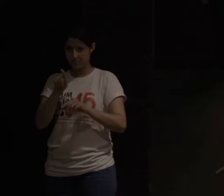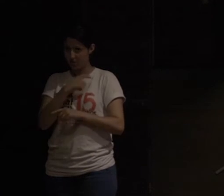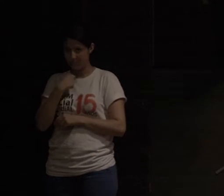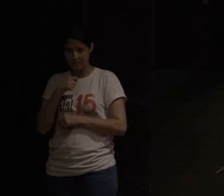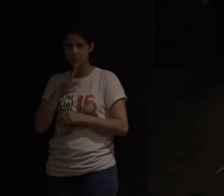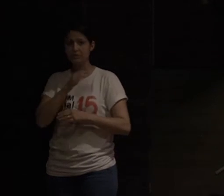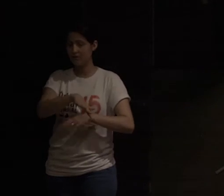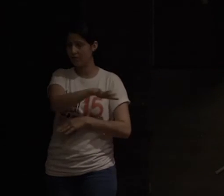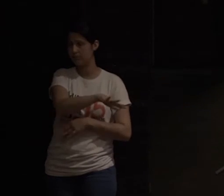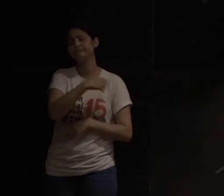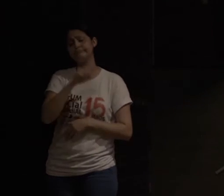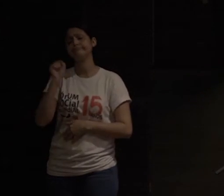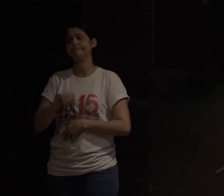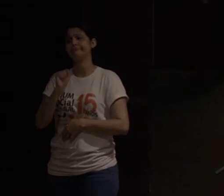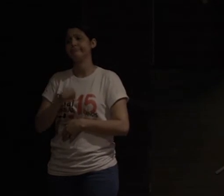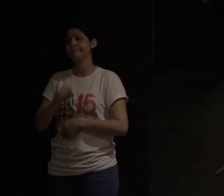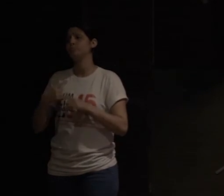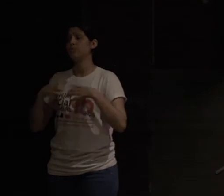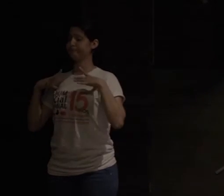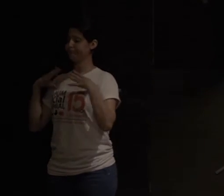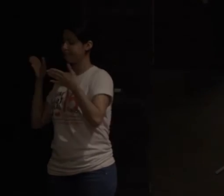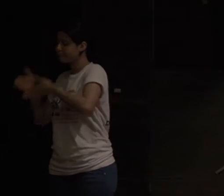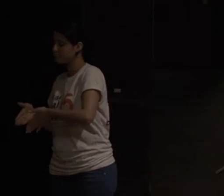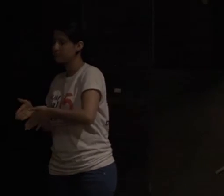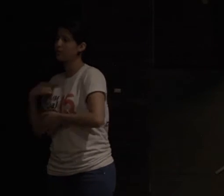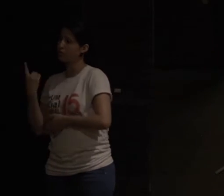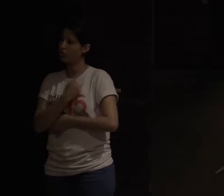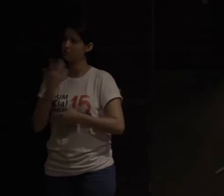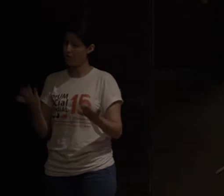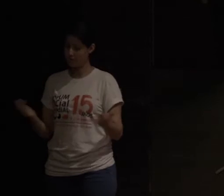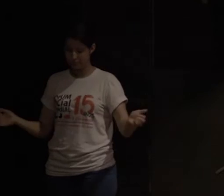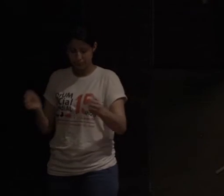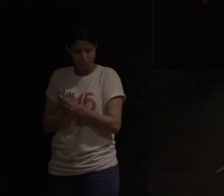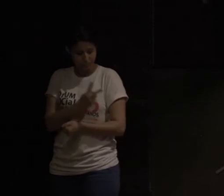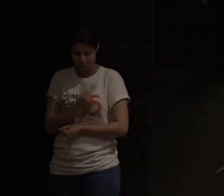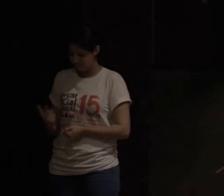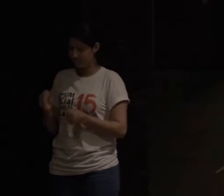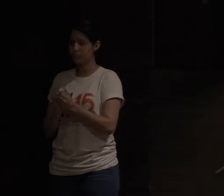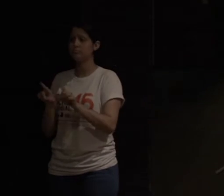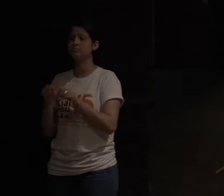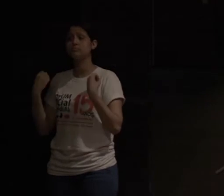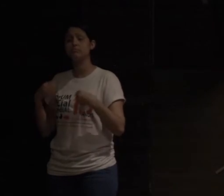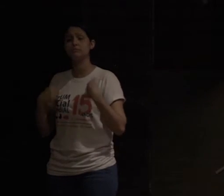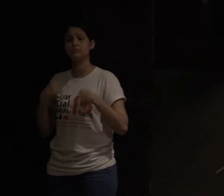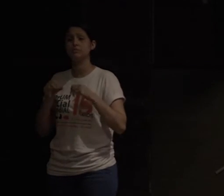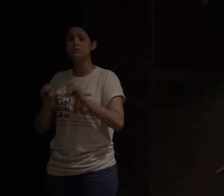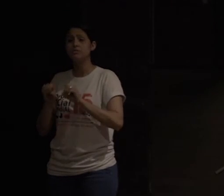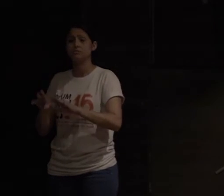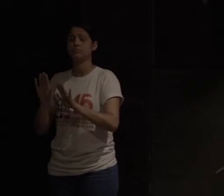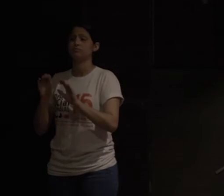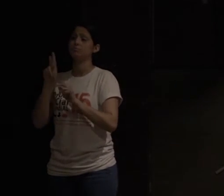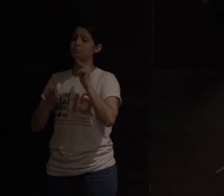contra a hegemónica que a educação popular tem que fazer e, nos tempos de hoje, ela tem que se aliar, ela tem que estar com a universidade